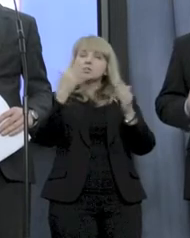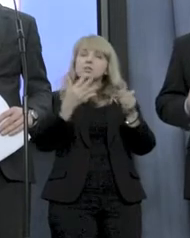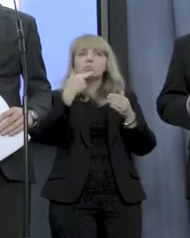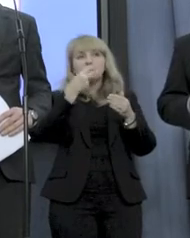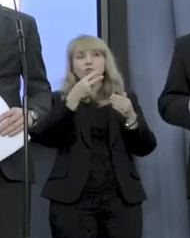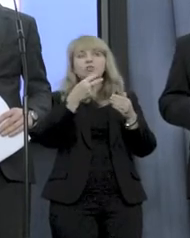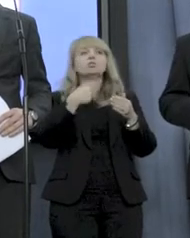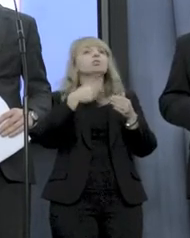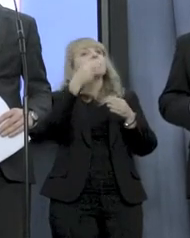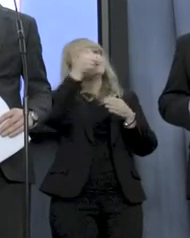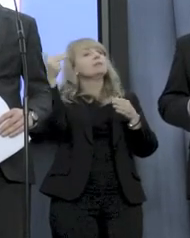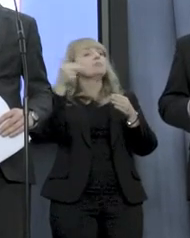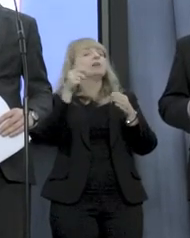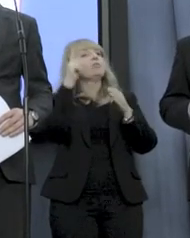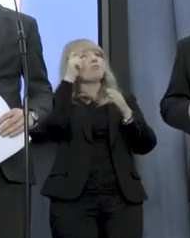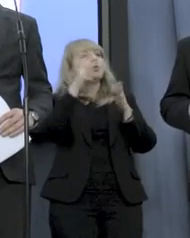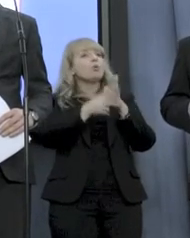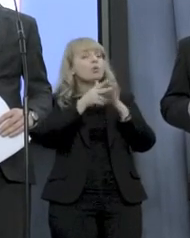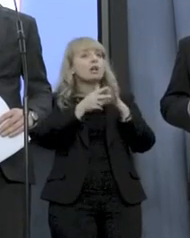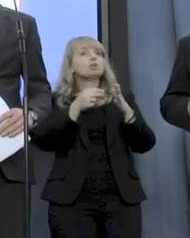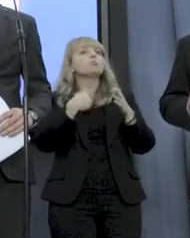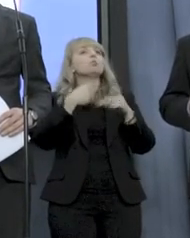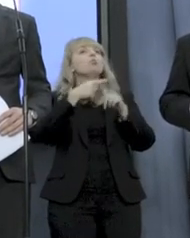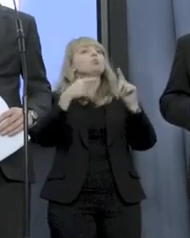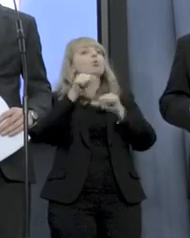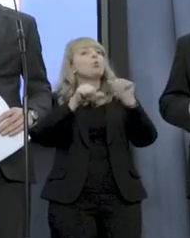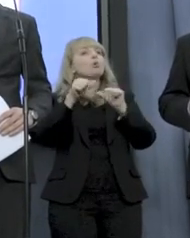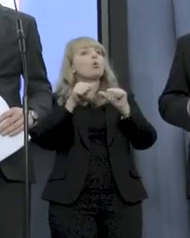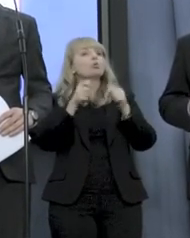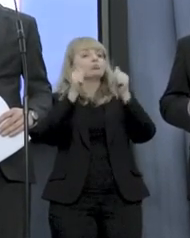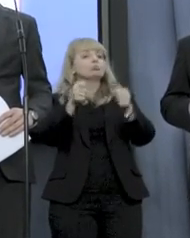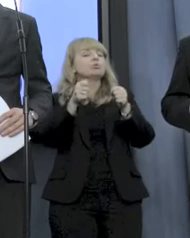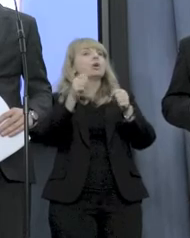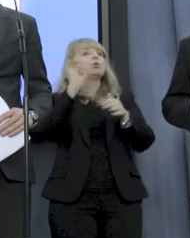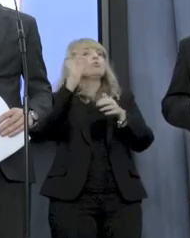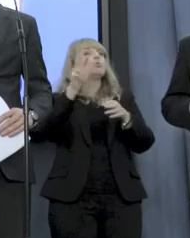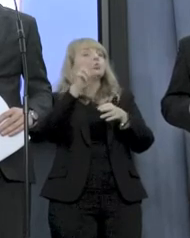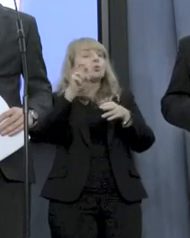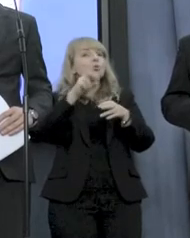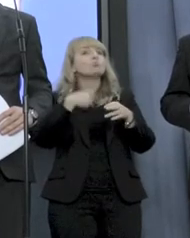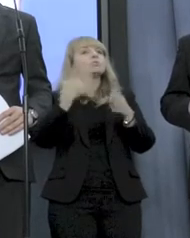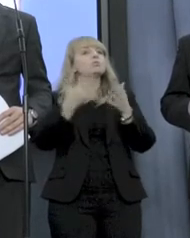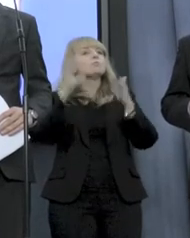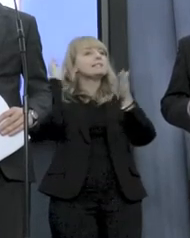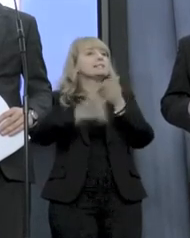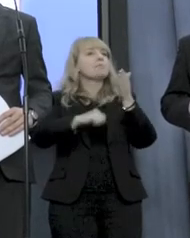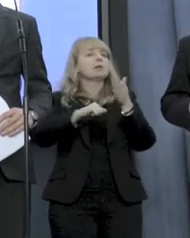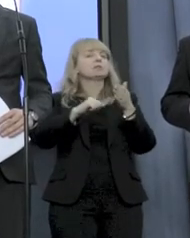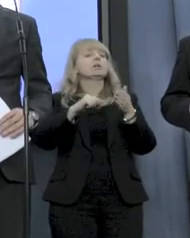temat fotoradarów, że Twój Ruch złożył właśnie pół roku temu ustawę dotyczącą zabrania Straży Miejskiej